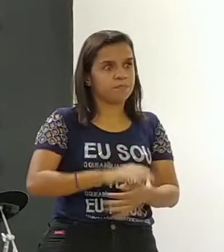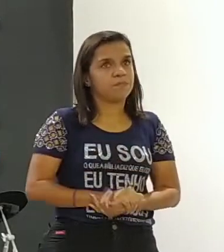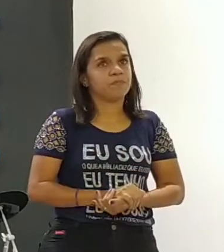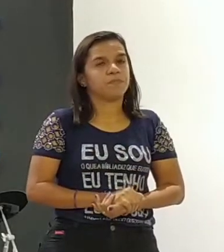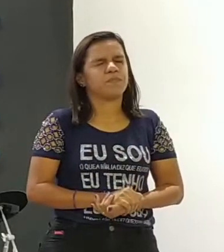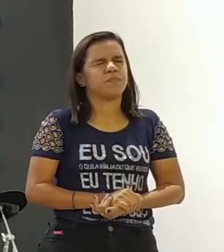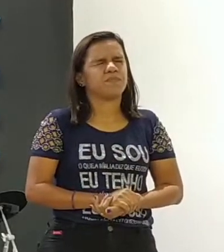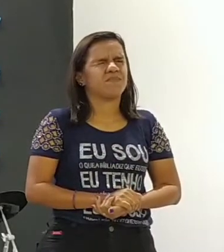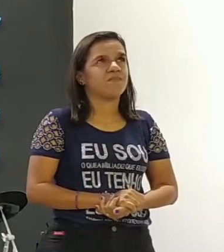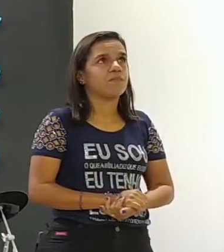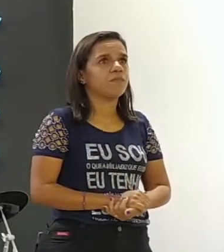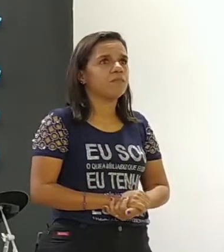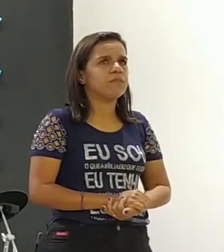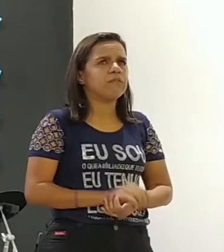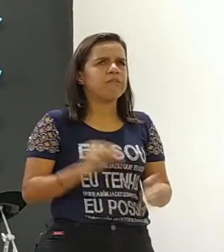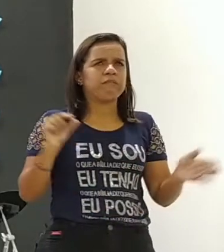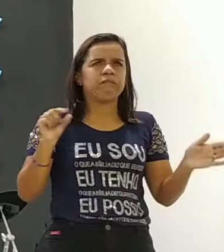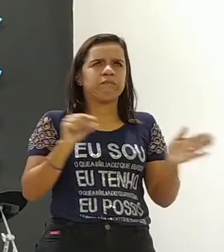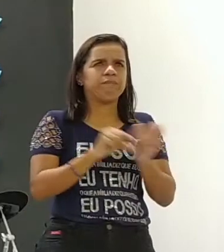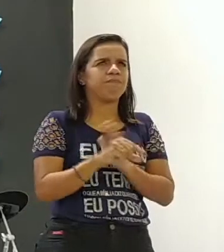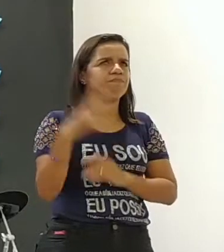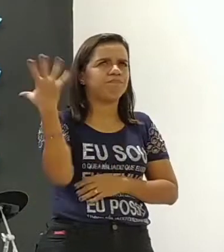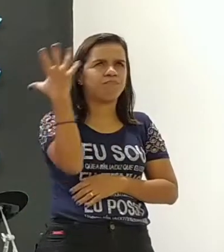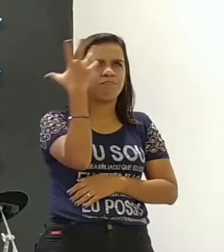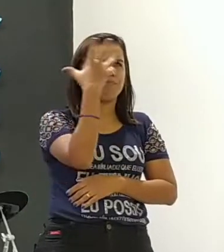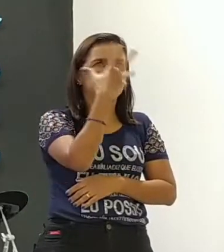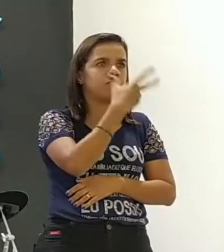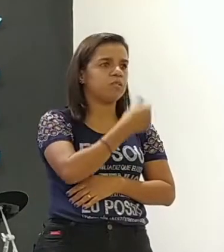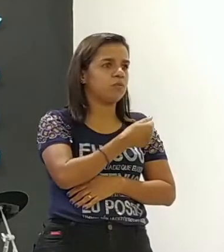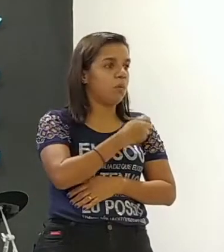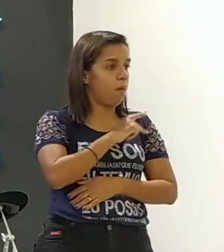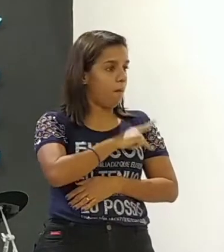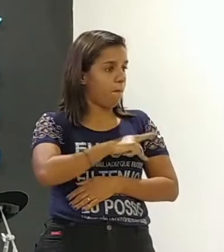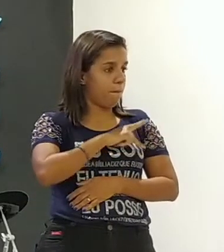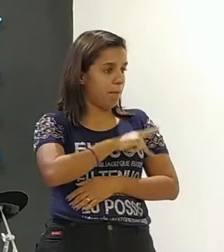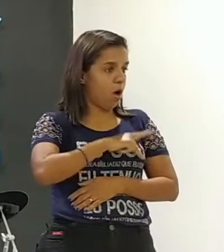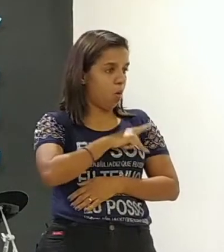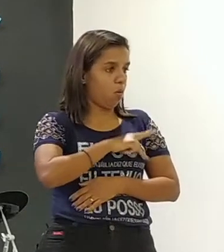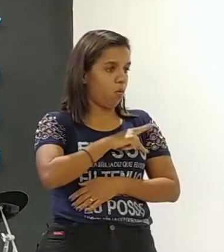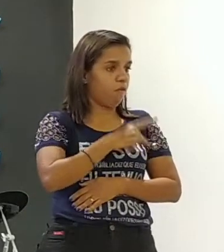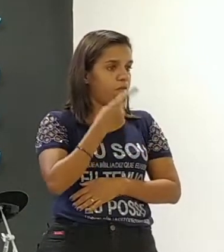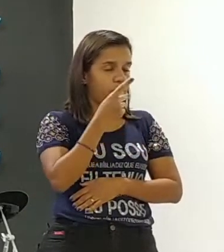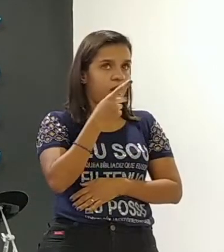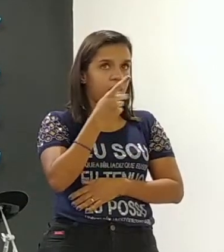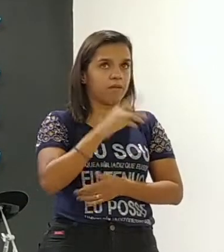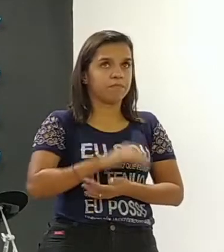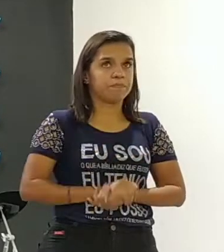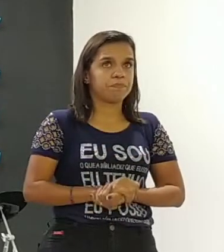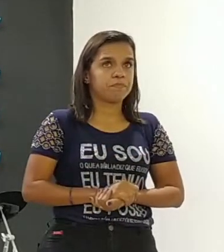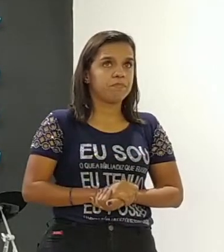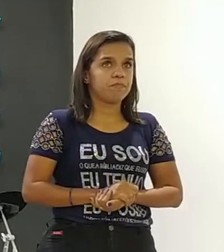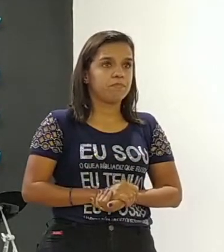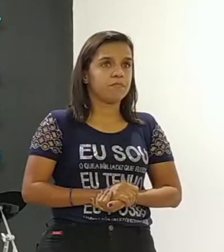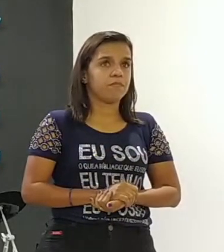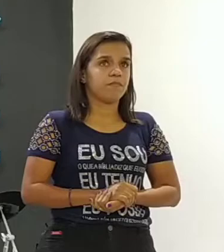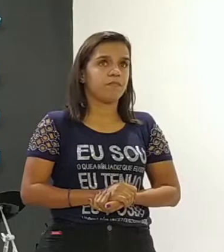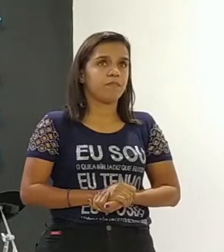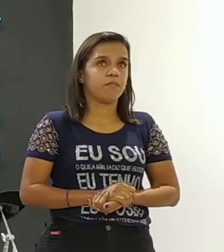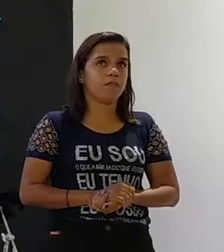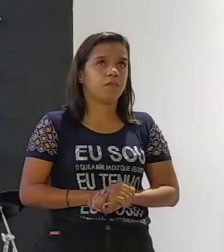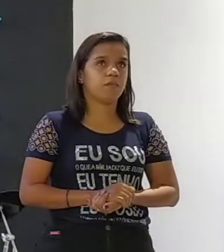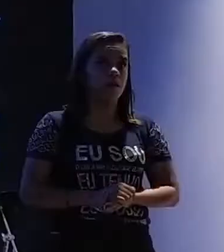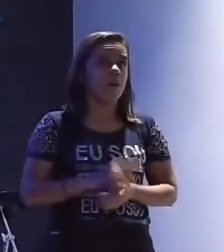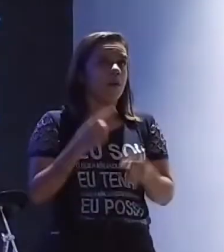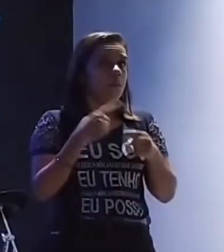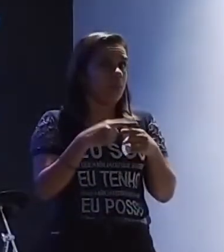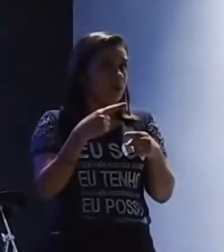Versículo lindo, irmãos, que Paulo diz para a gente assim, ó, pode apagar,